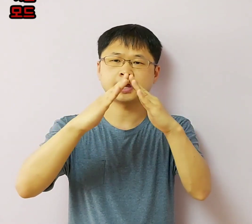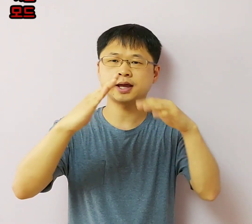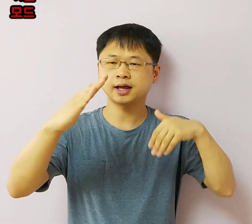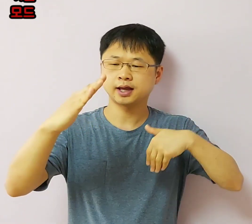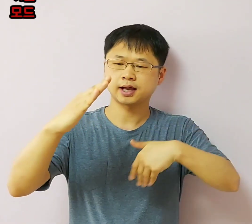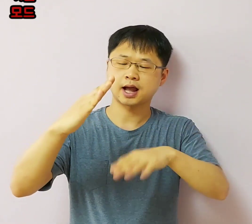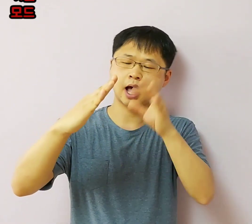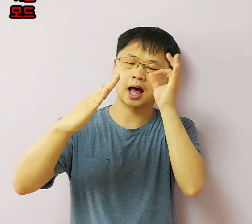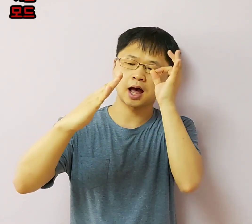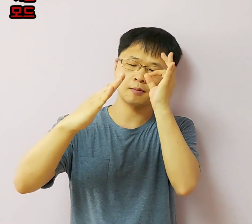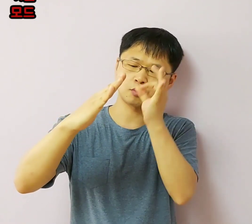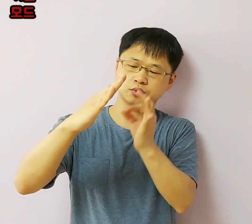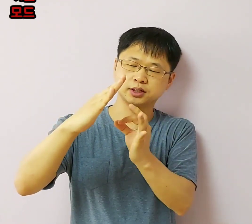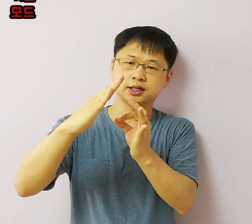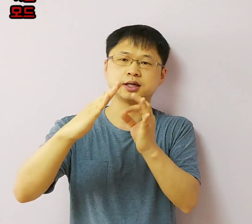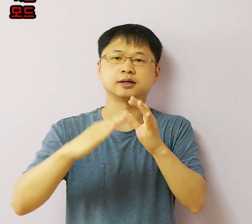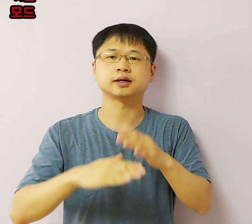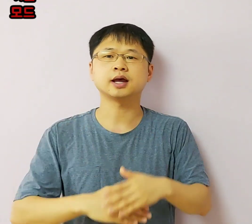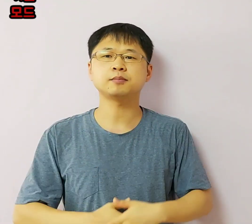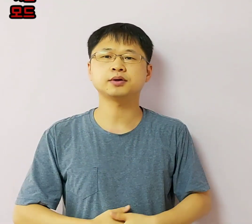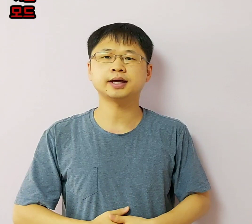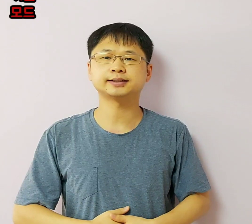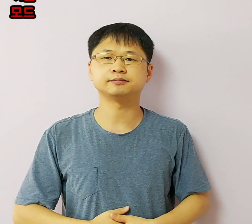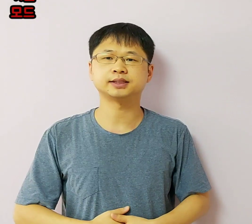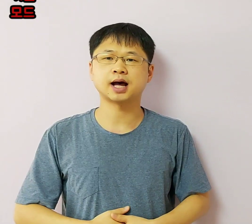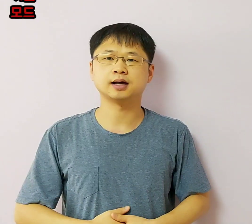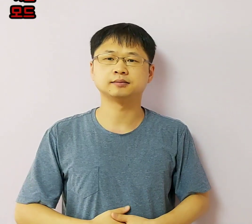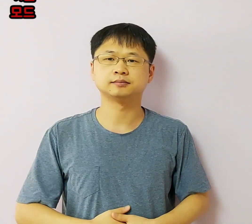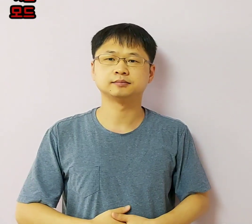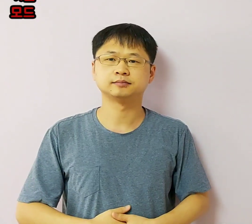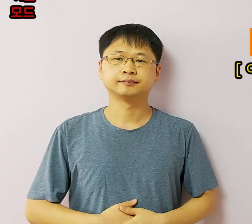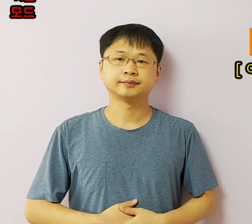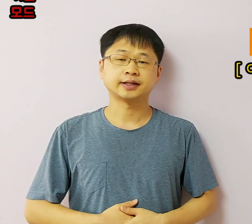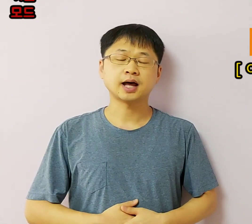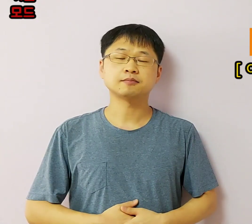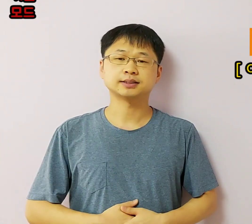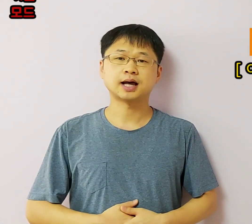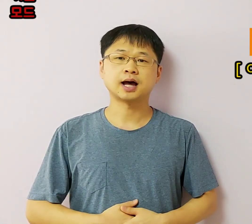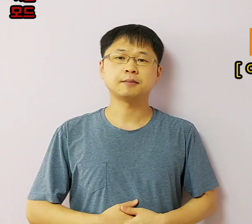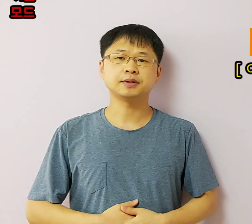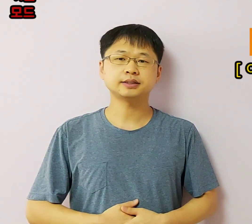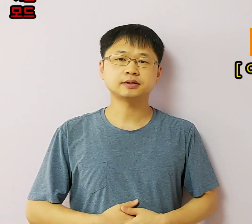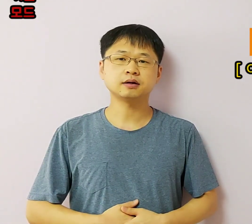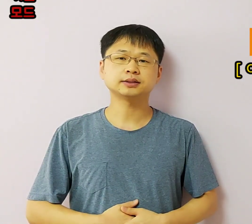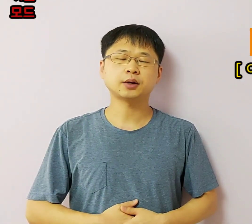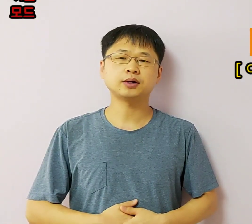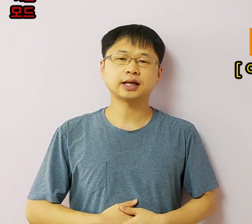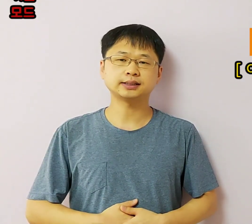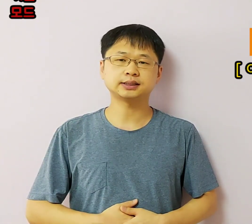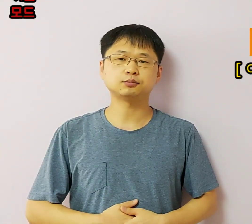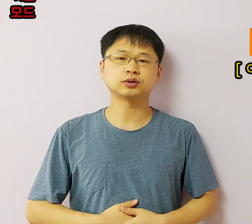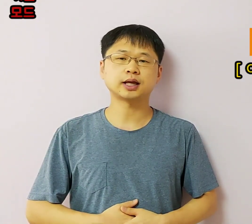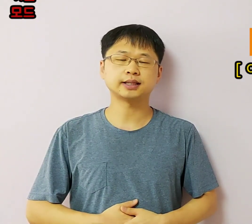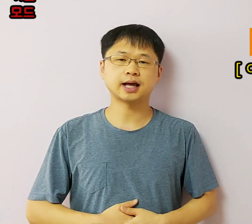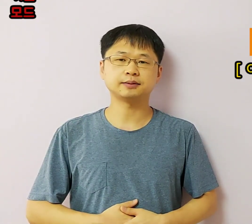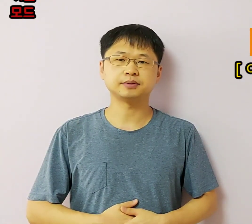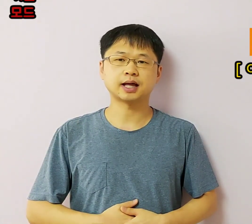고향집에 가보니 이렇게 표현하였습니다. 네, 다음 가사 미처 세월 닿지 못한